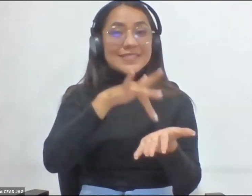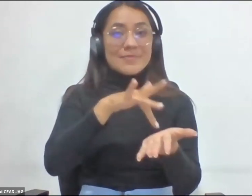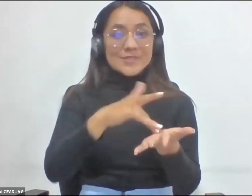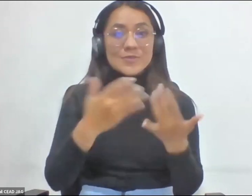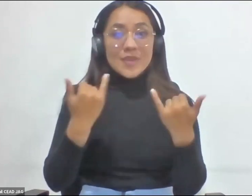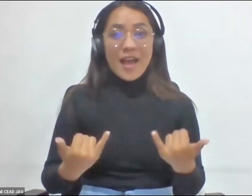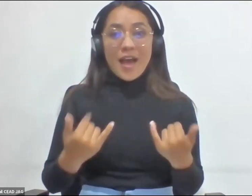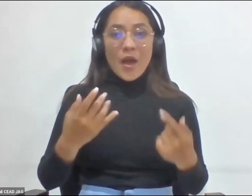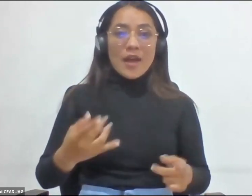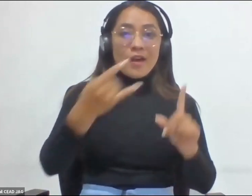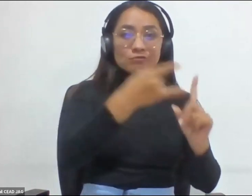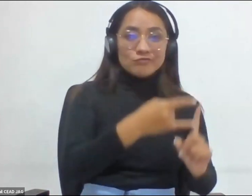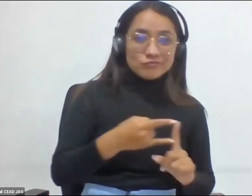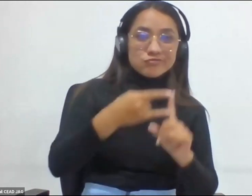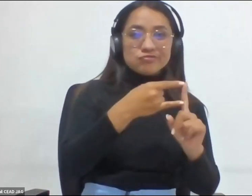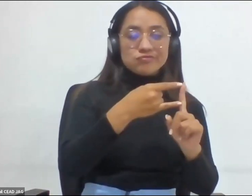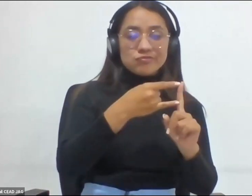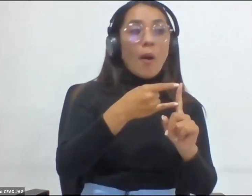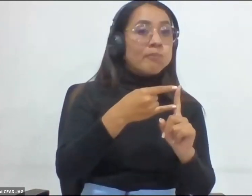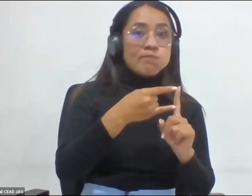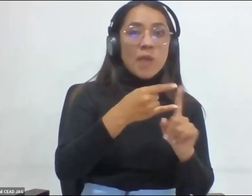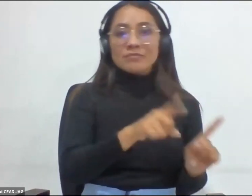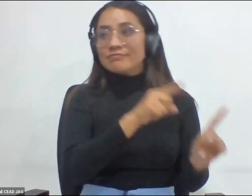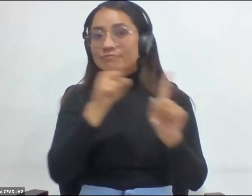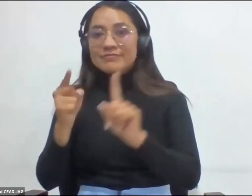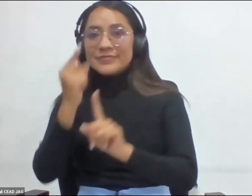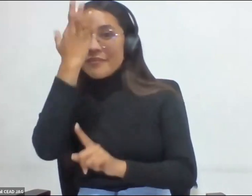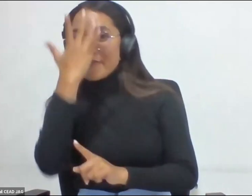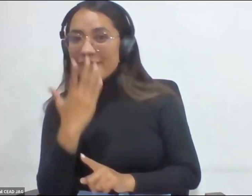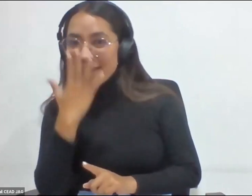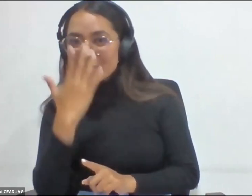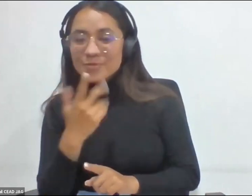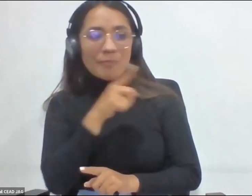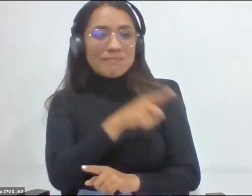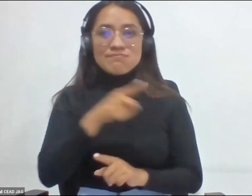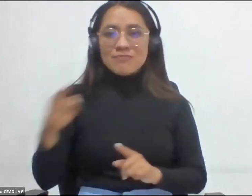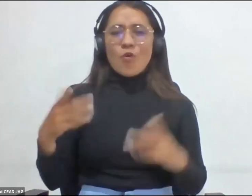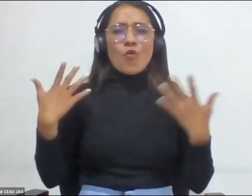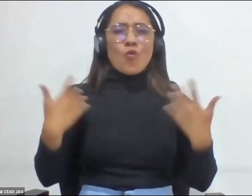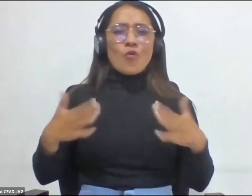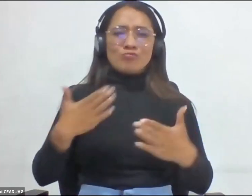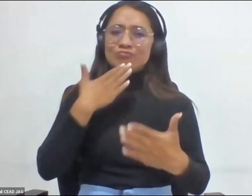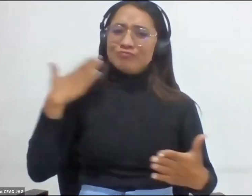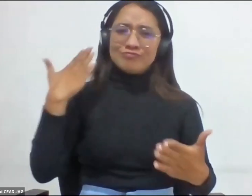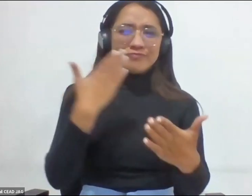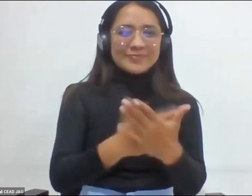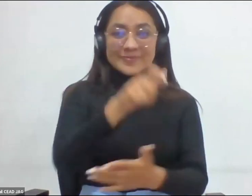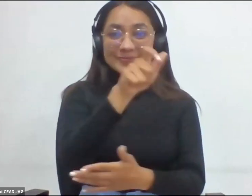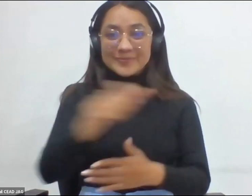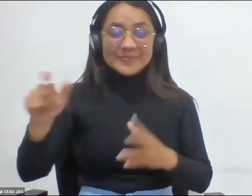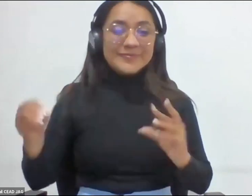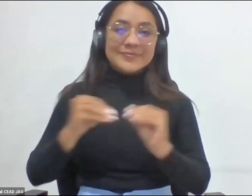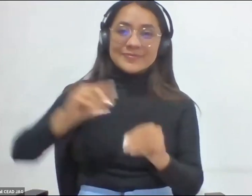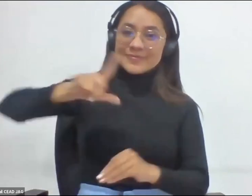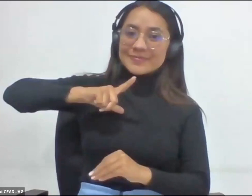estos dos canales de transmisión que es zoom y que es Facebook agradecer a todos nuestros líderes nacionales